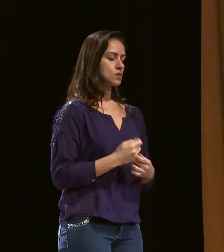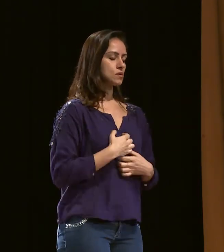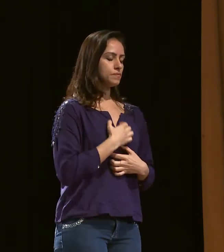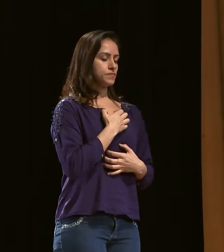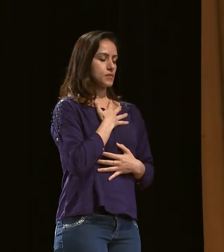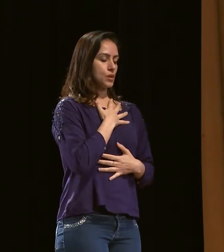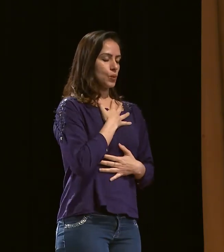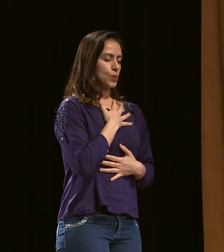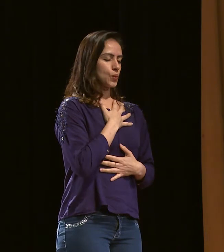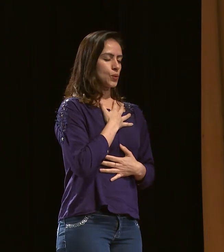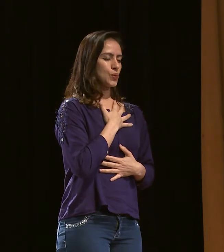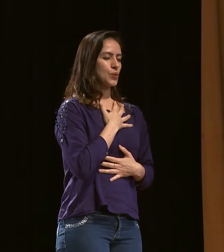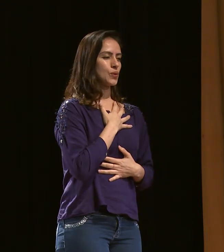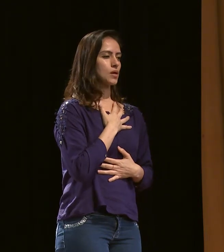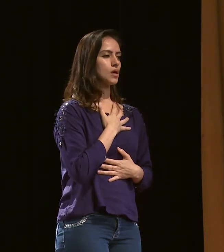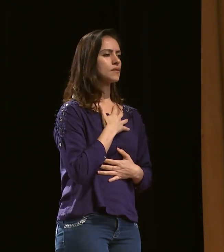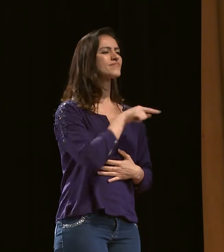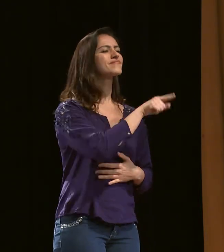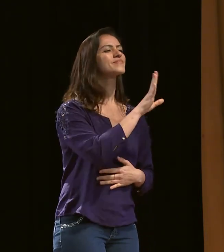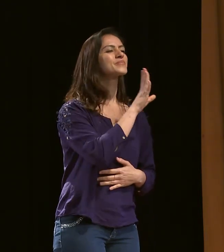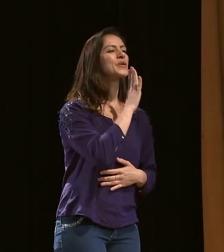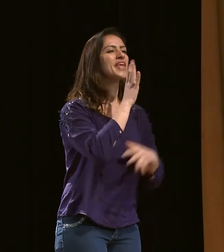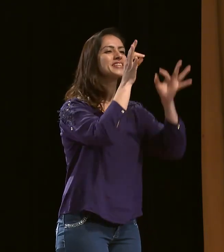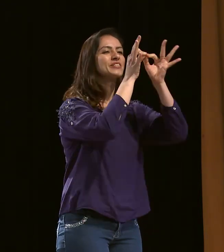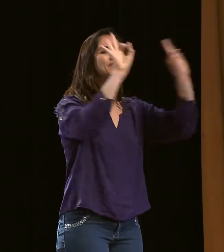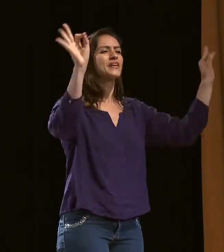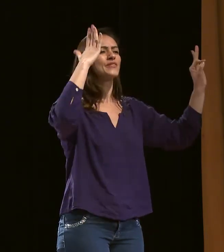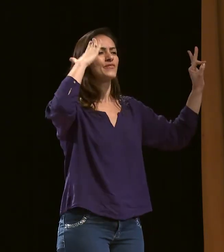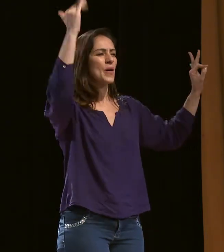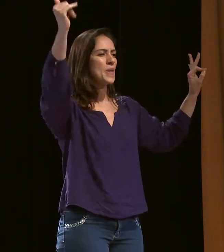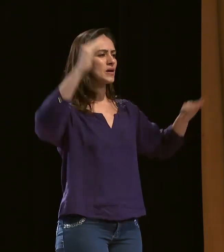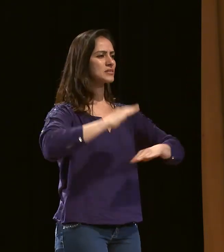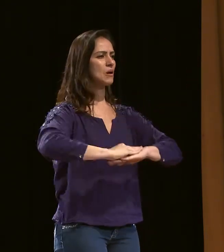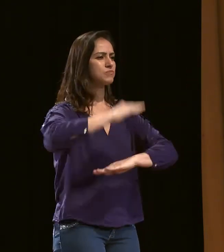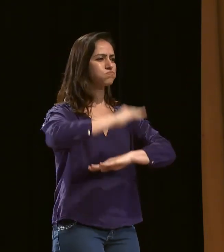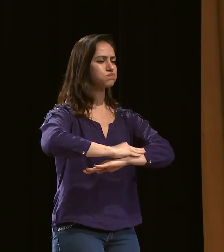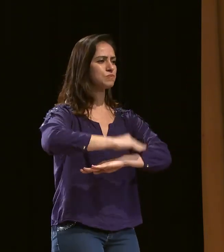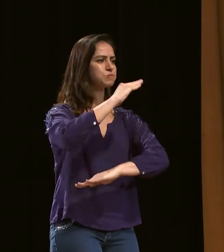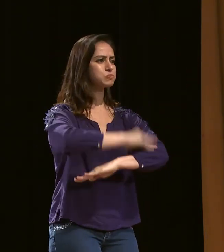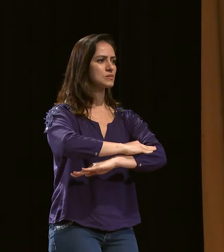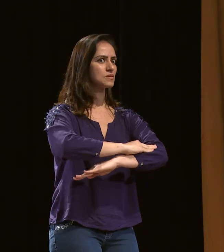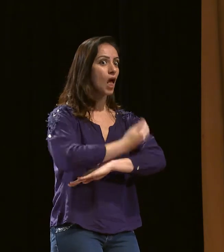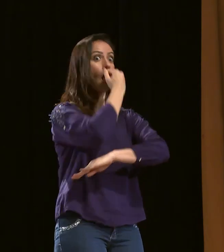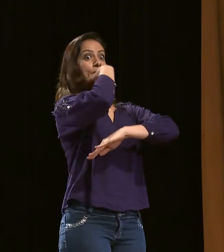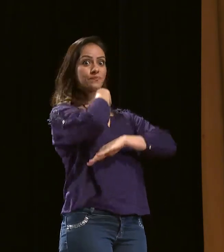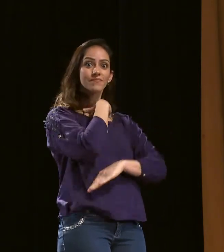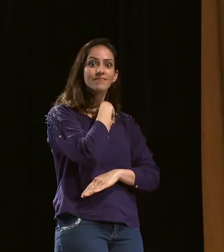eu tinha que ter o controle emocional, respirar fundo, pensar. Vocês conhecem uma frase famosa que fala de engolir